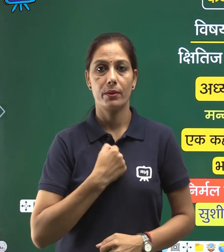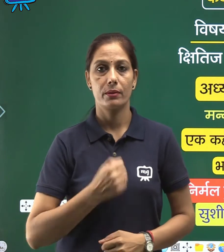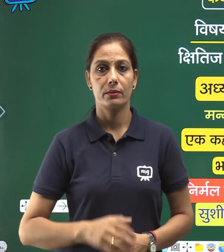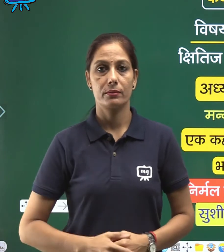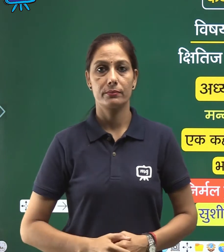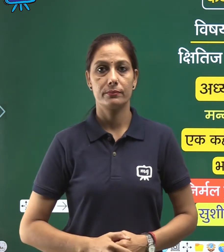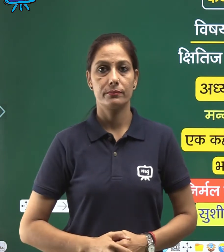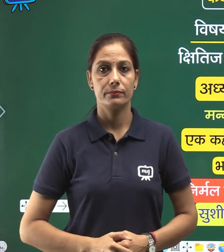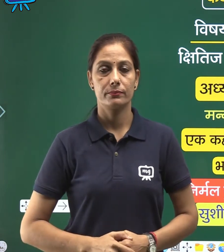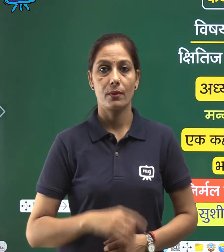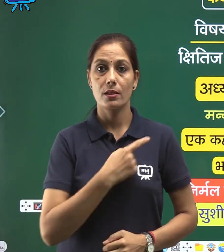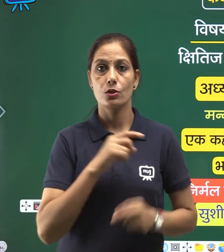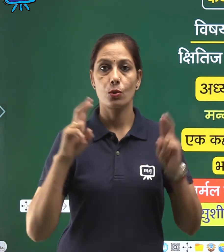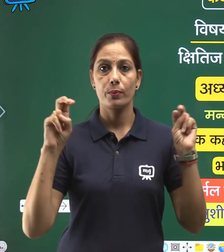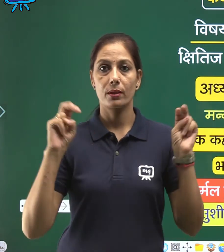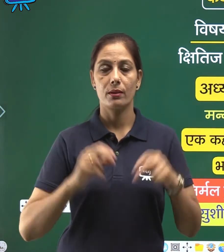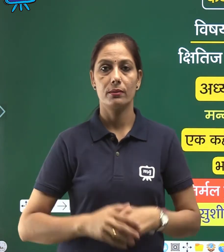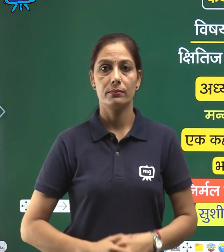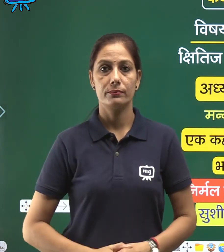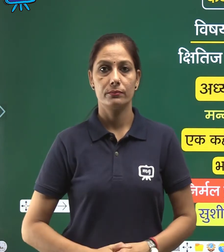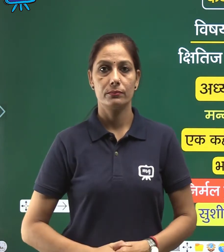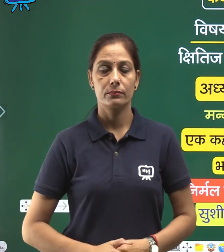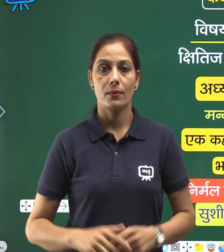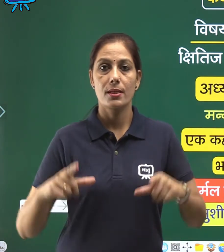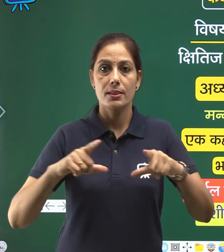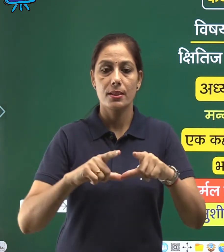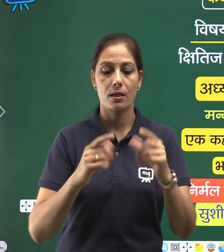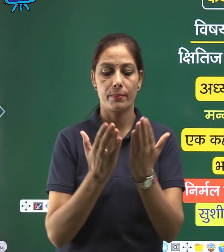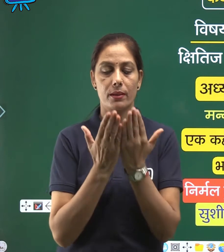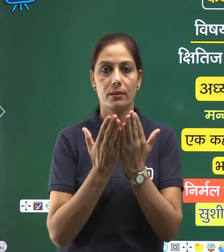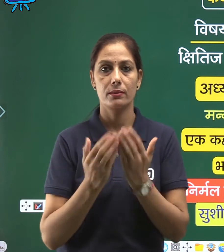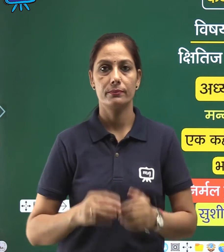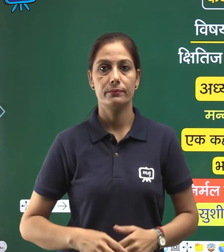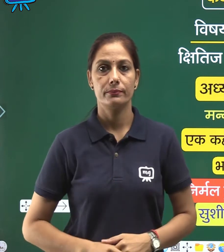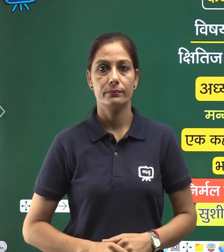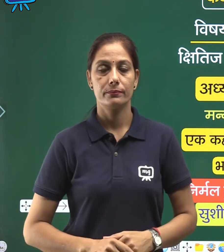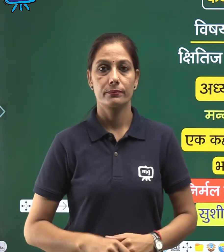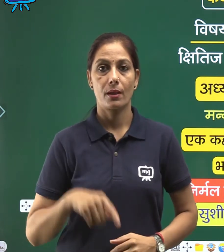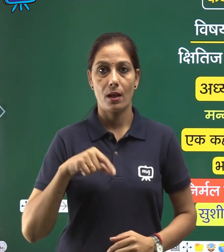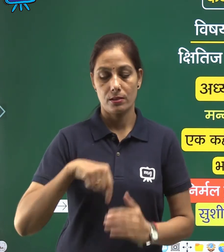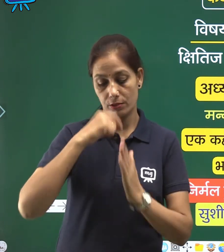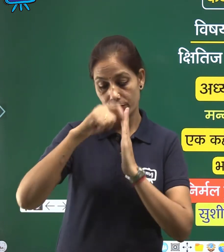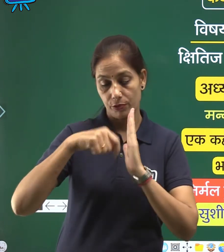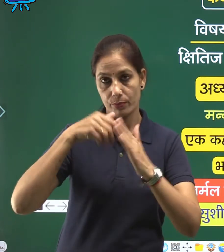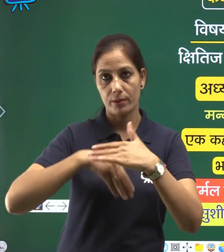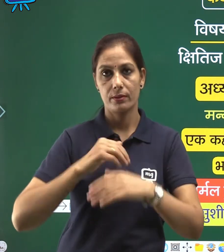हमने इस अध्याय का सार पढ़ा था। आज के वीडियो